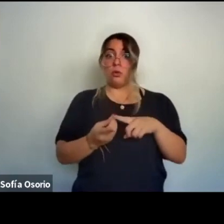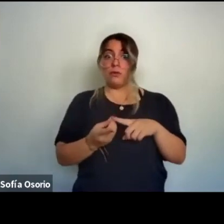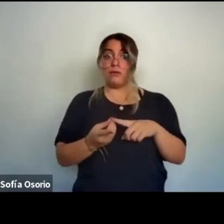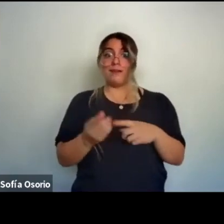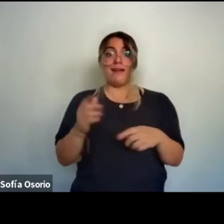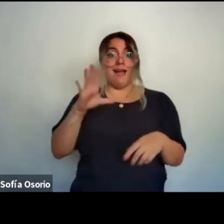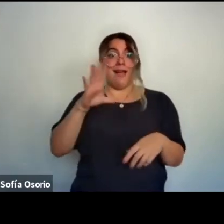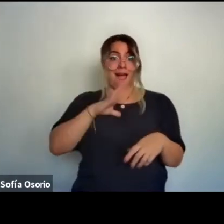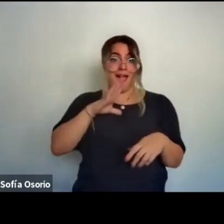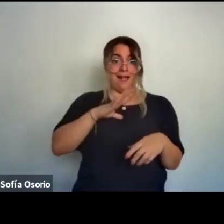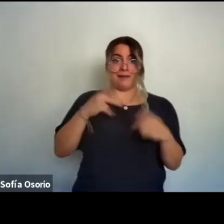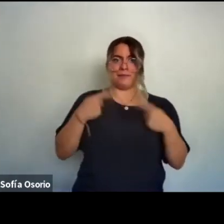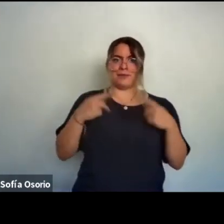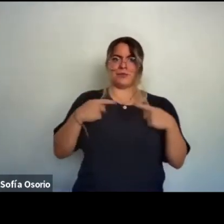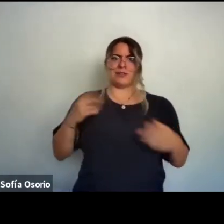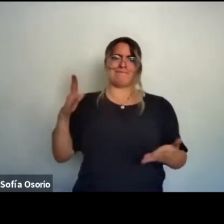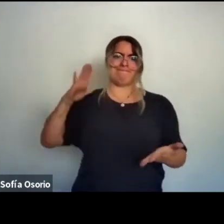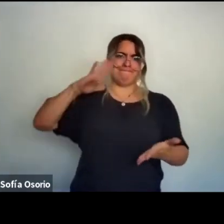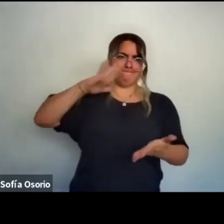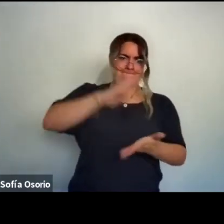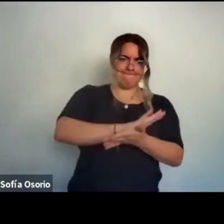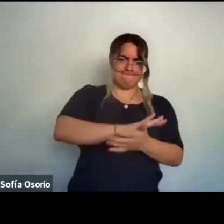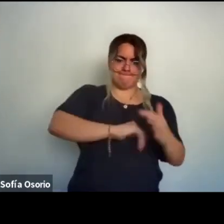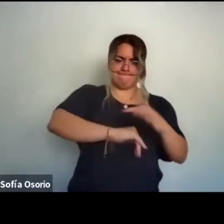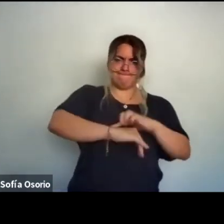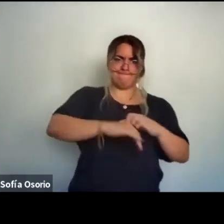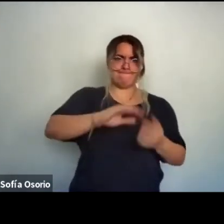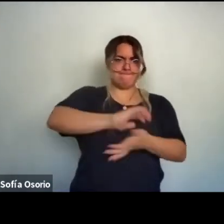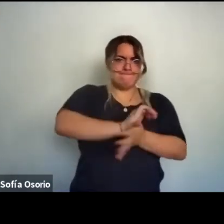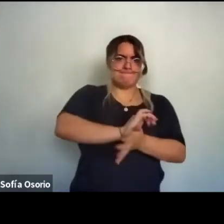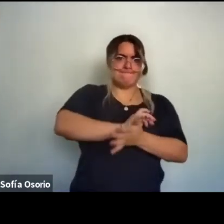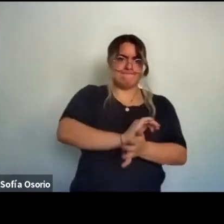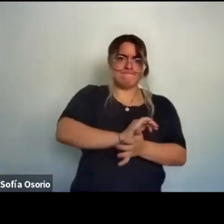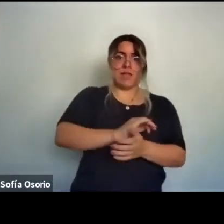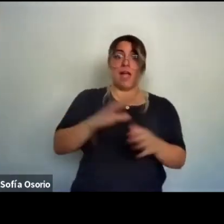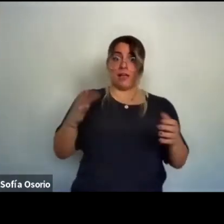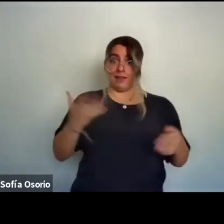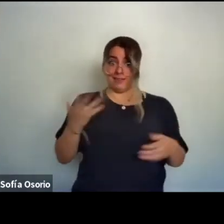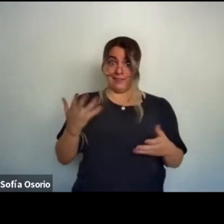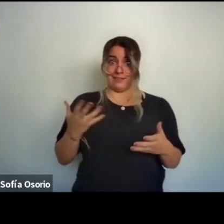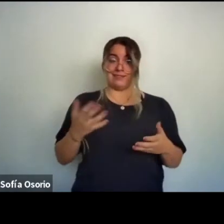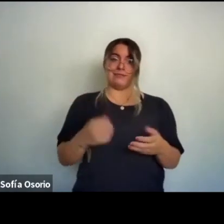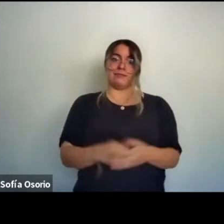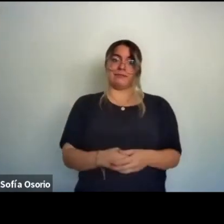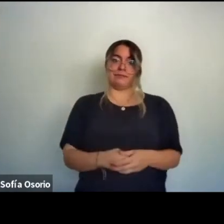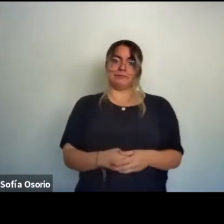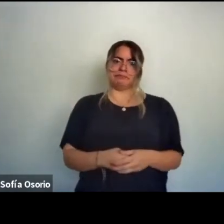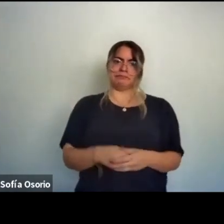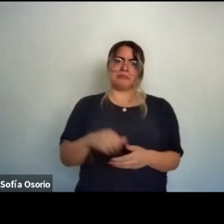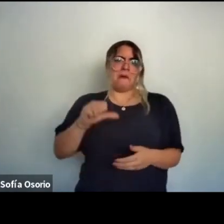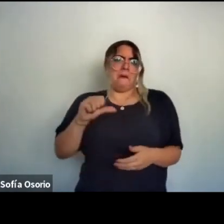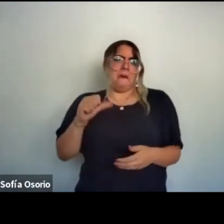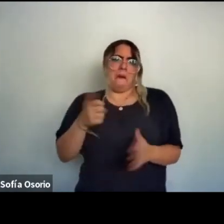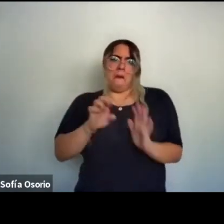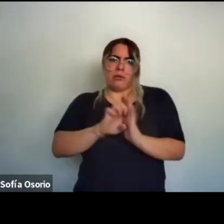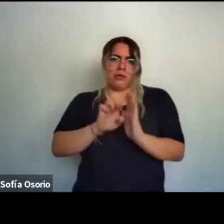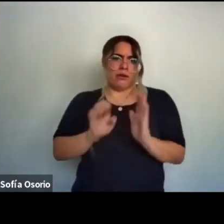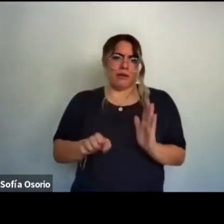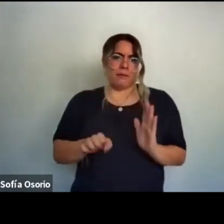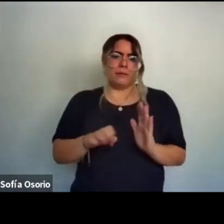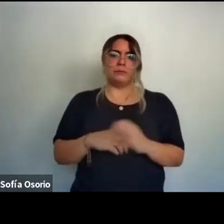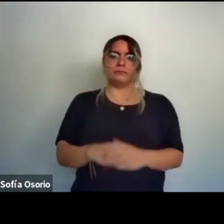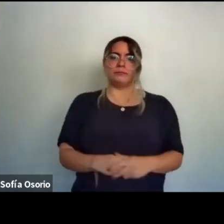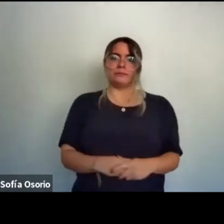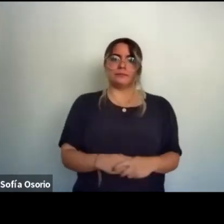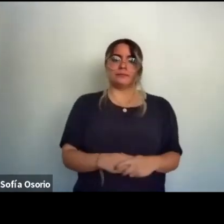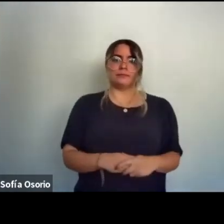voy a dirigirme. Saltemos en el tiempo 3 años después y vayámonos a otra perspectiva, que es la del modelo